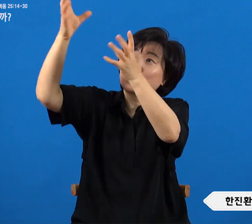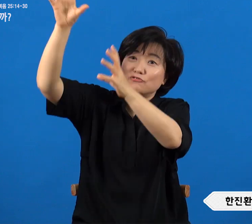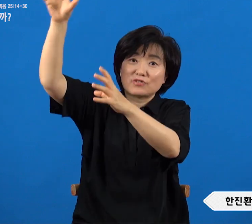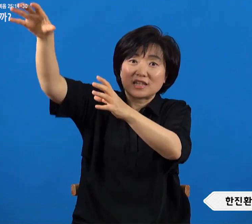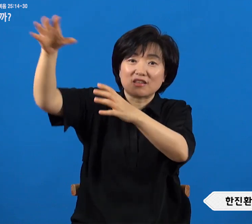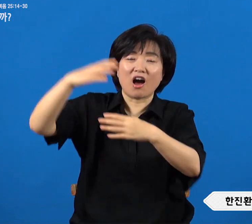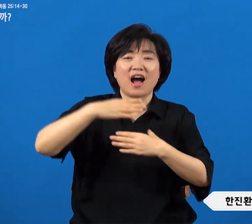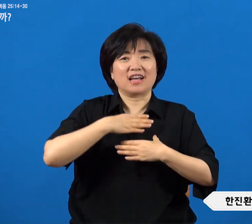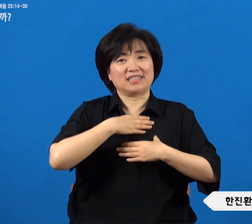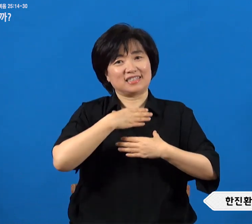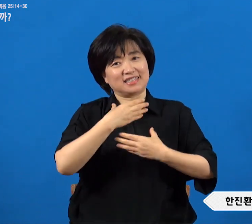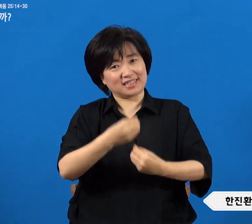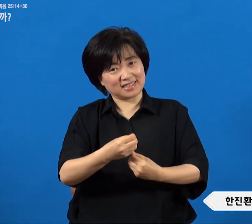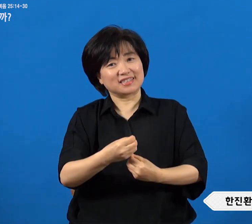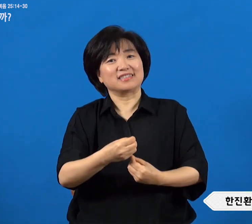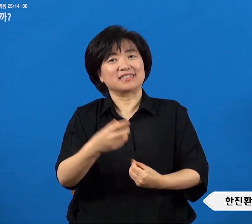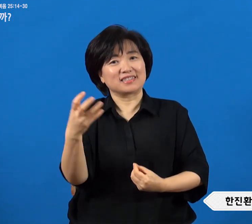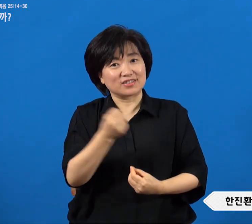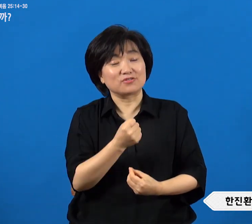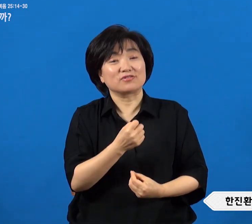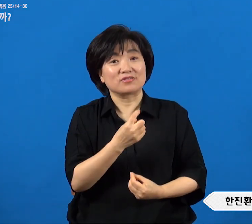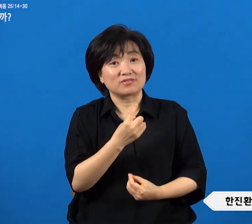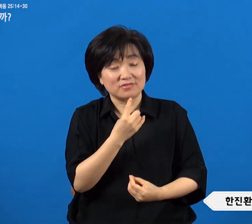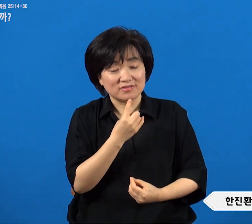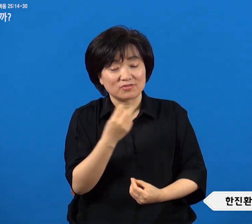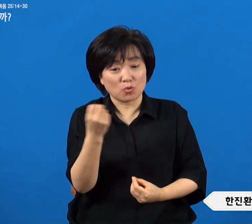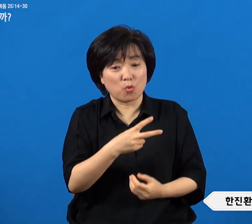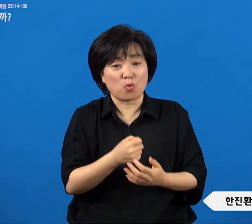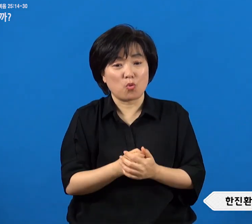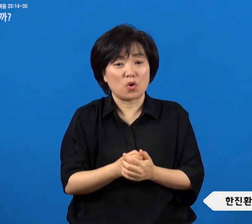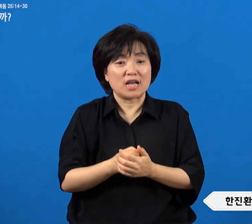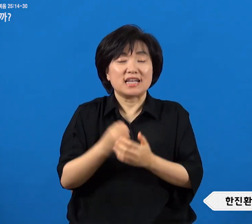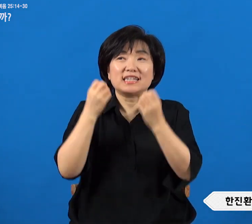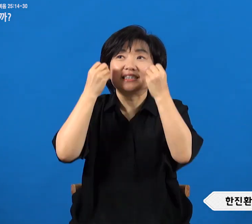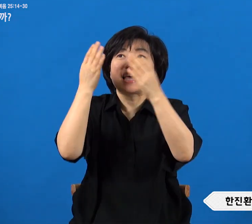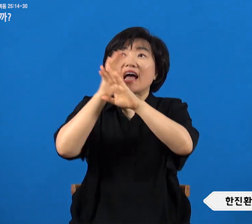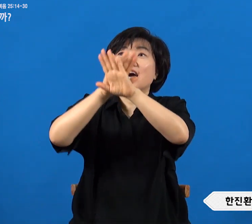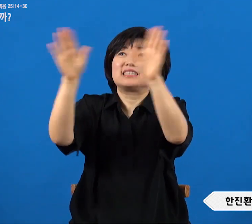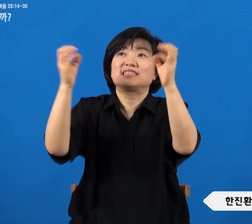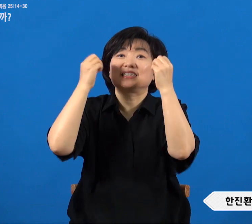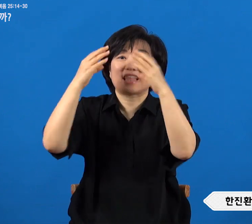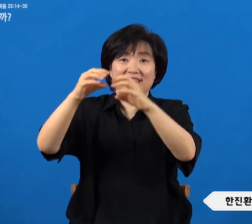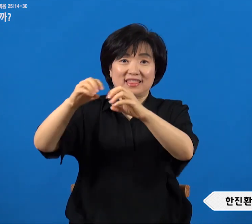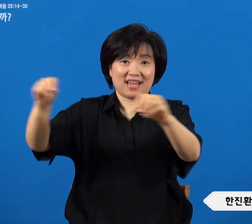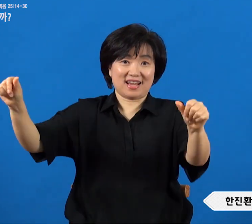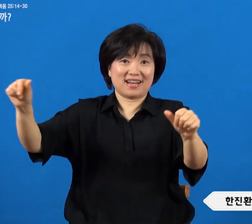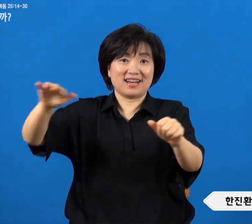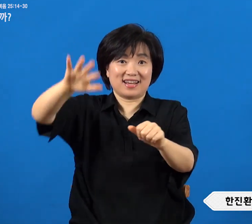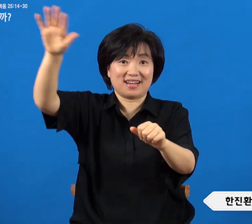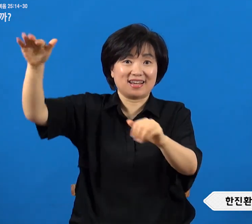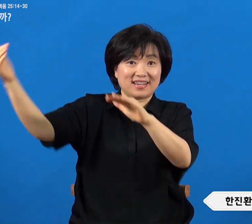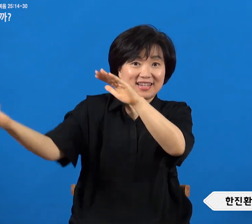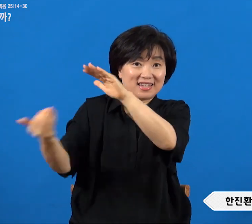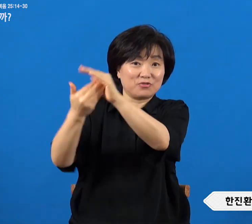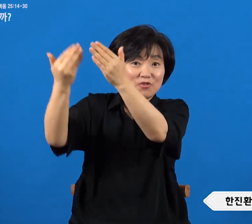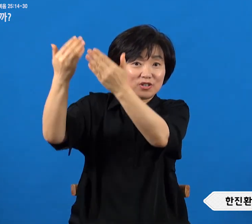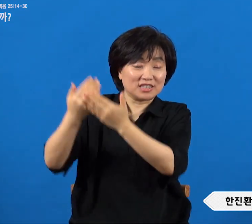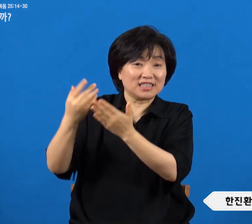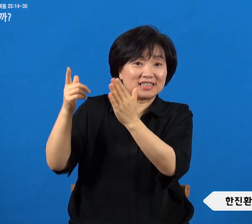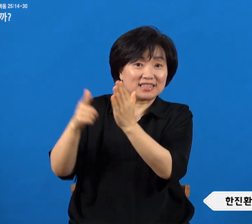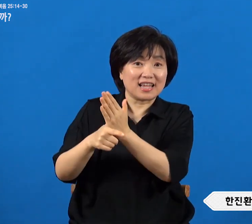천국에서 안식을 누리는 것은 물론이고 주님 이제 재림하셔서 새하늘 새 땅이 이루어질 때에 그 새로운